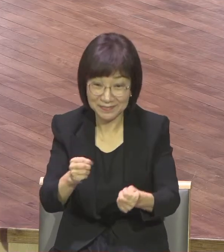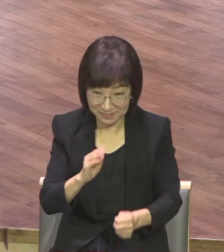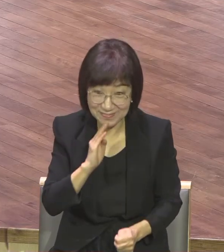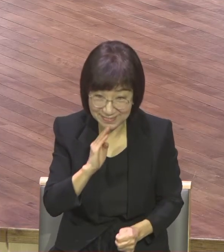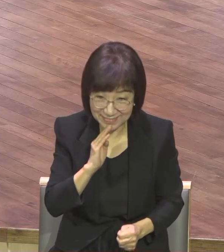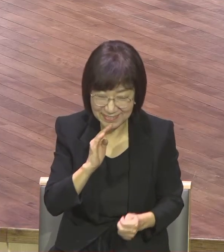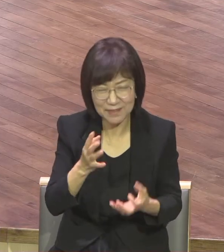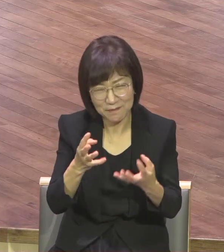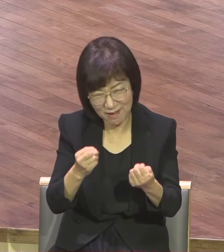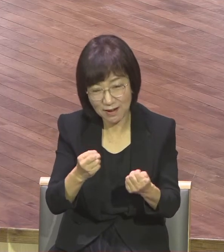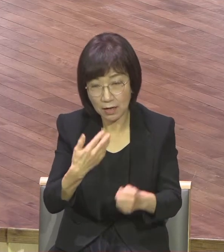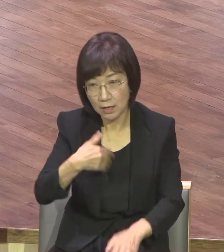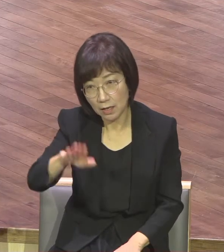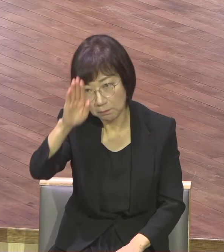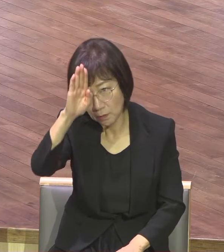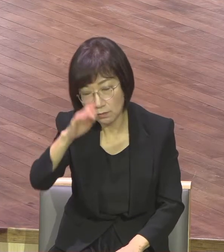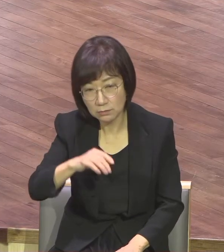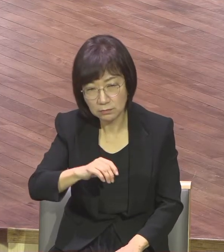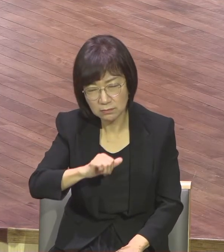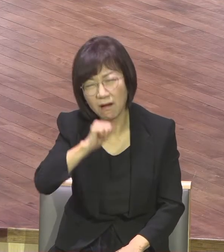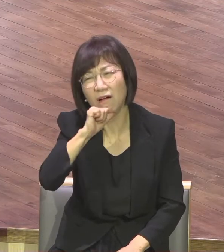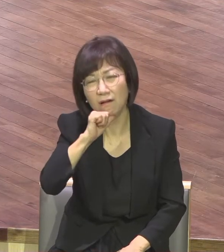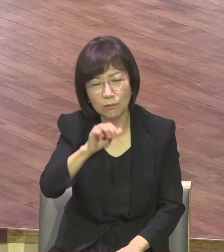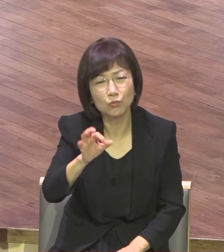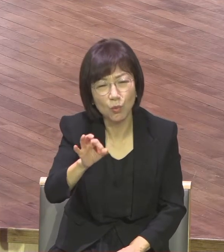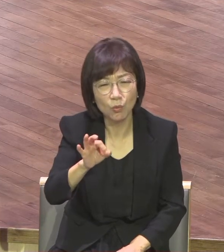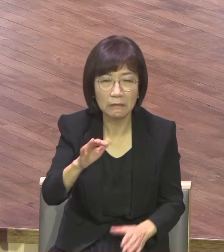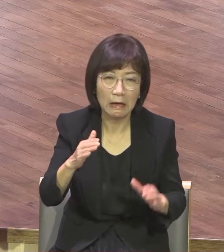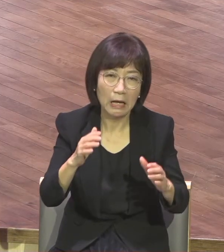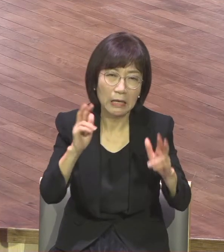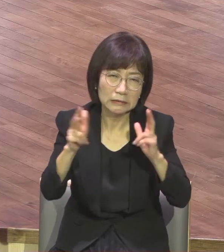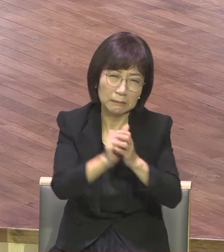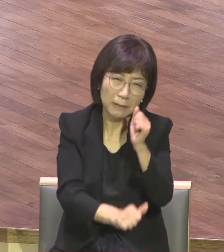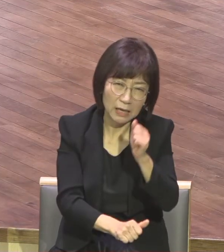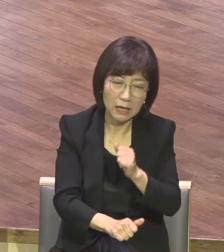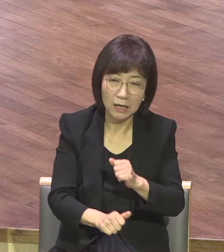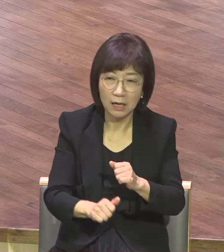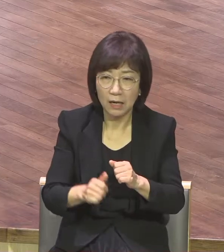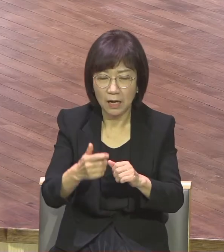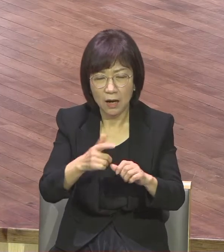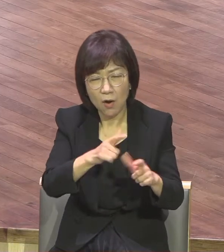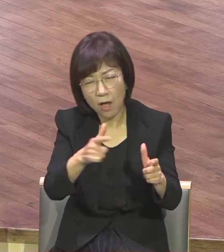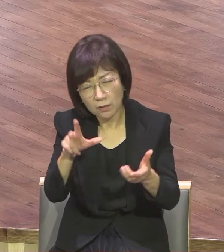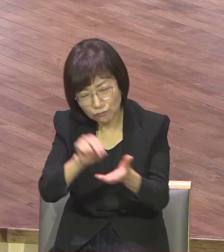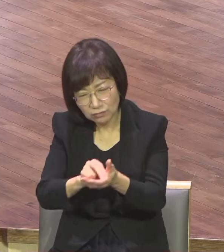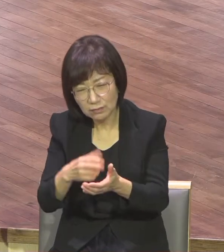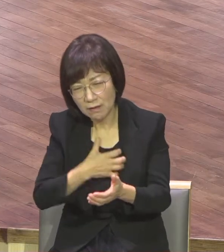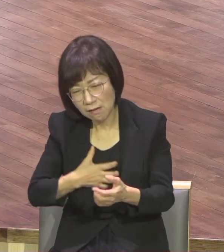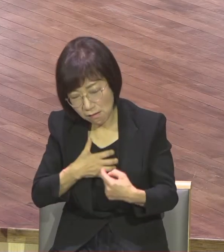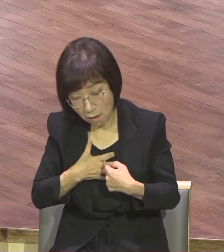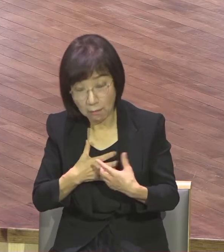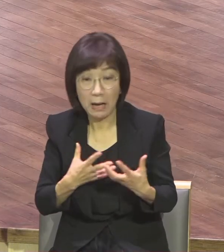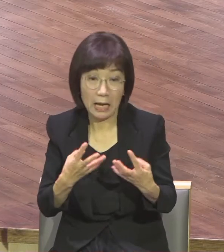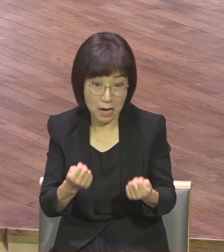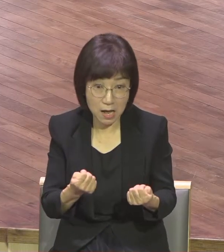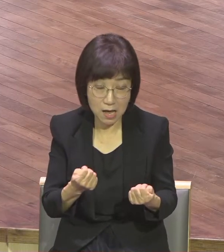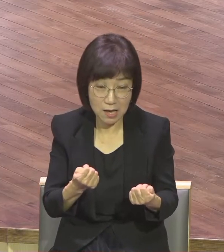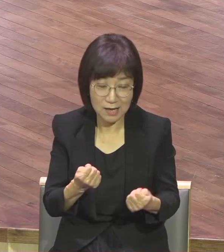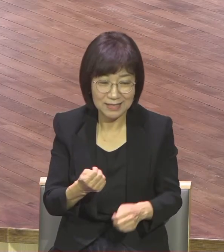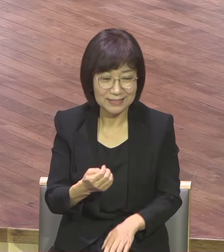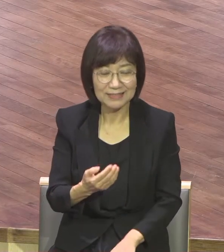있습니다. 질병도 가난도 실패도 좌절도 아픔도 그것이 더 많습니다. 중요한